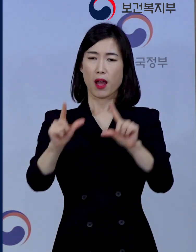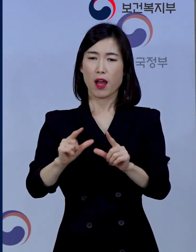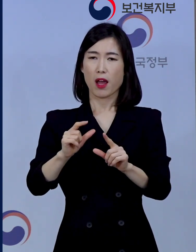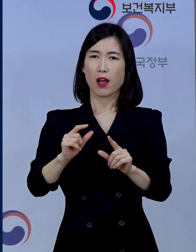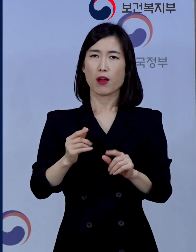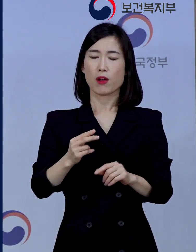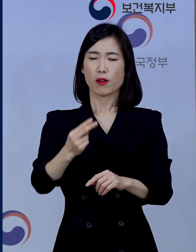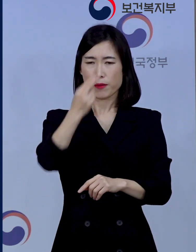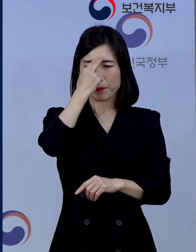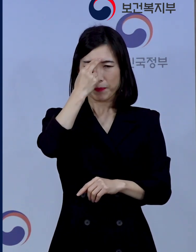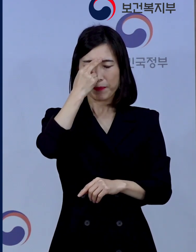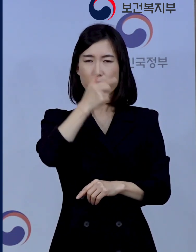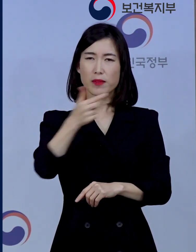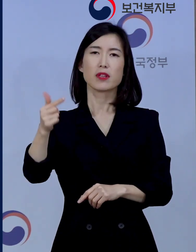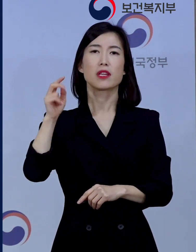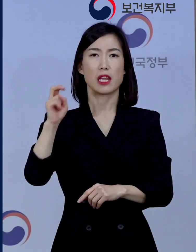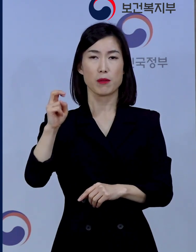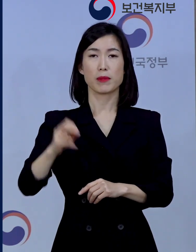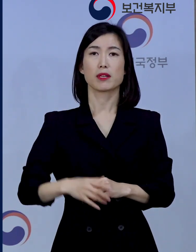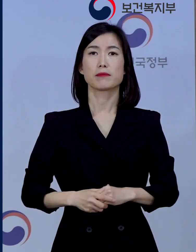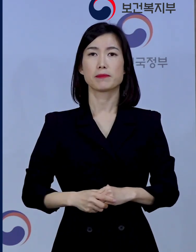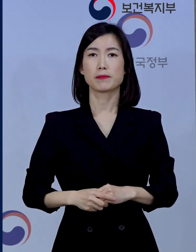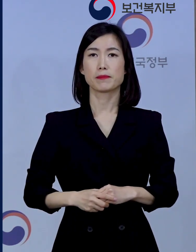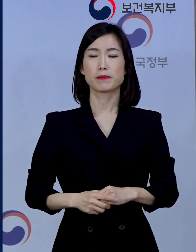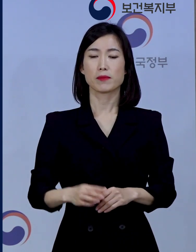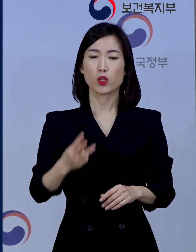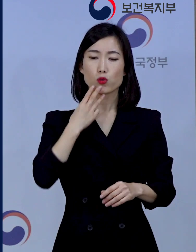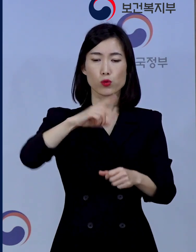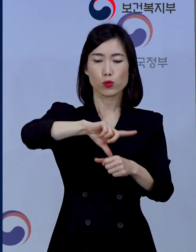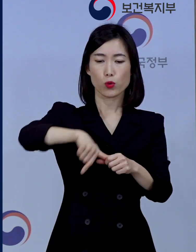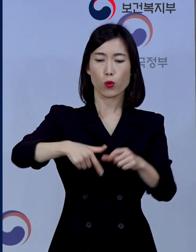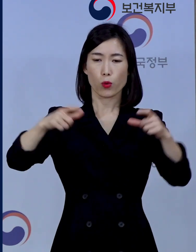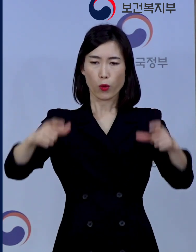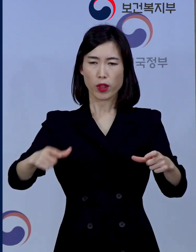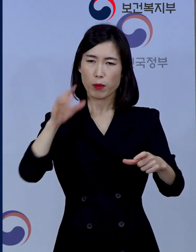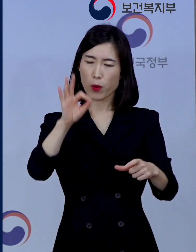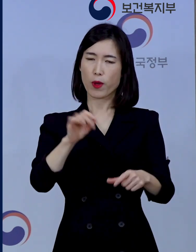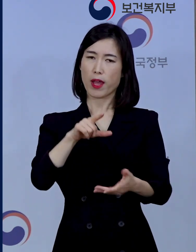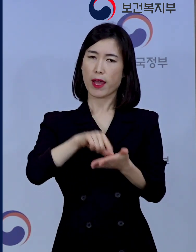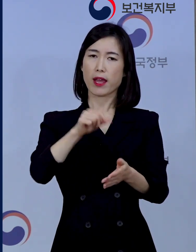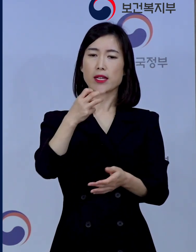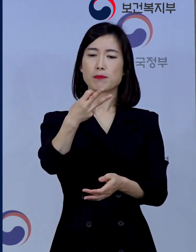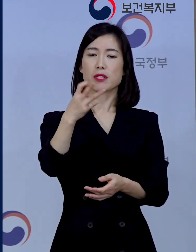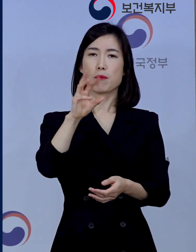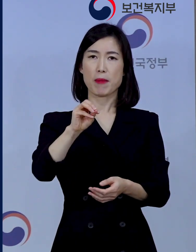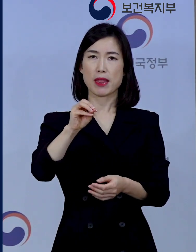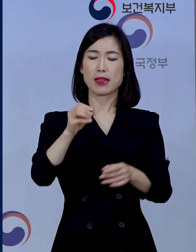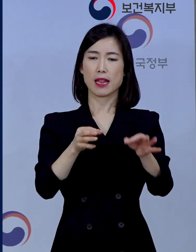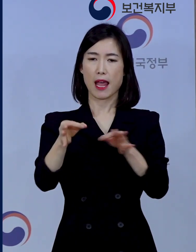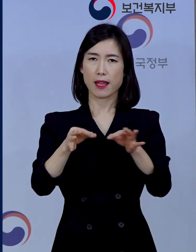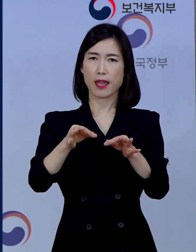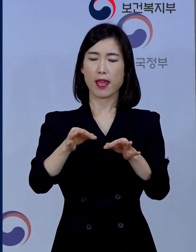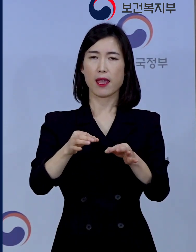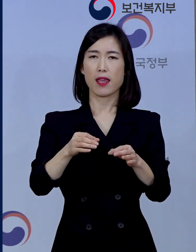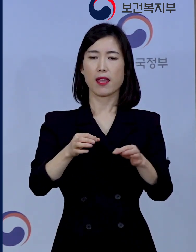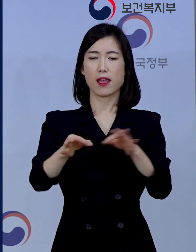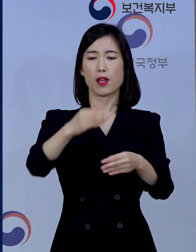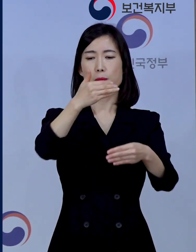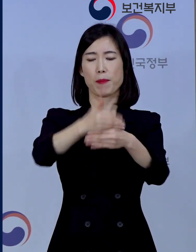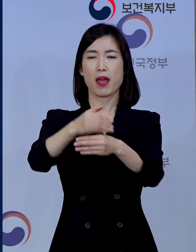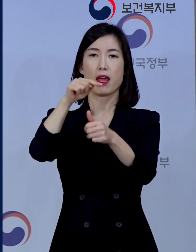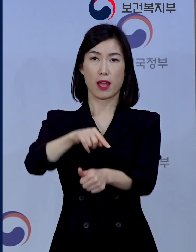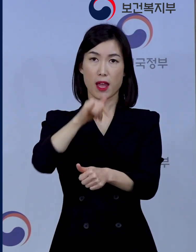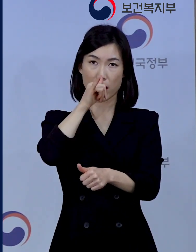생업의 어려움을 겪으실 것입니다. 수도권만 하더라도 약 13만 개 영업시설에서